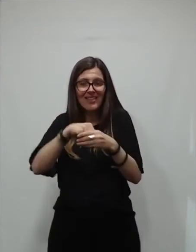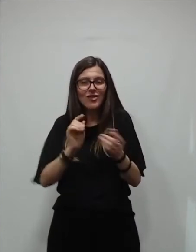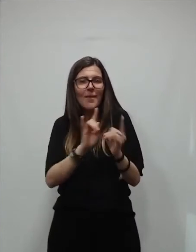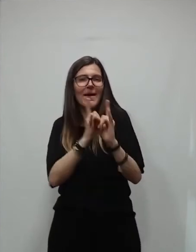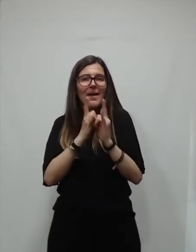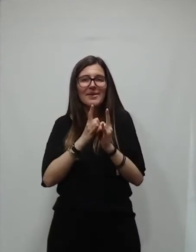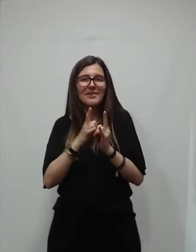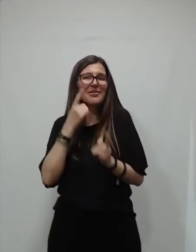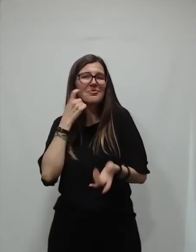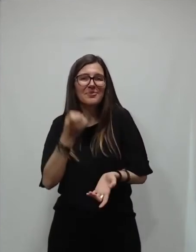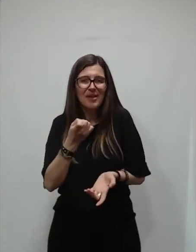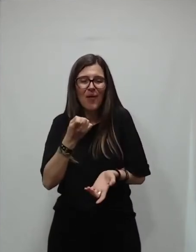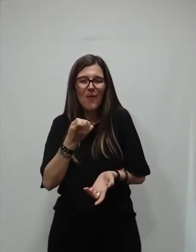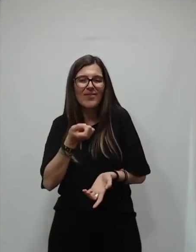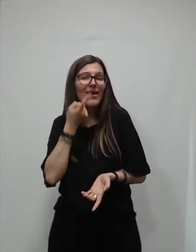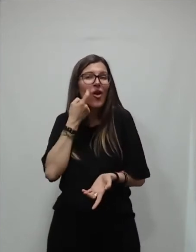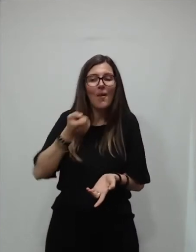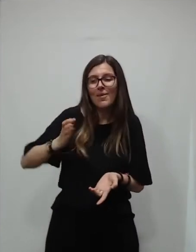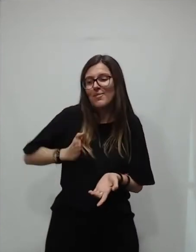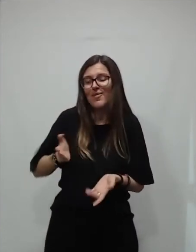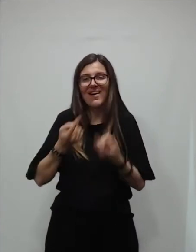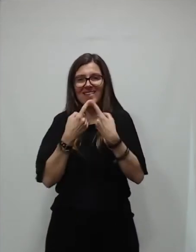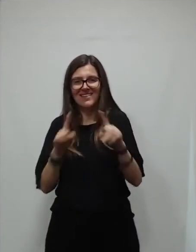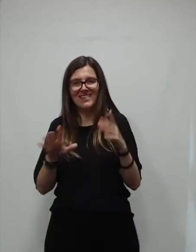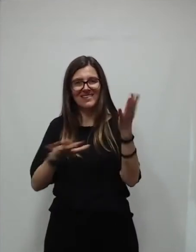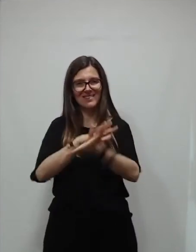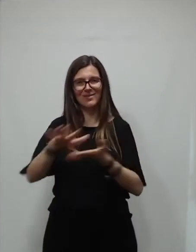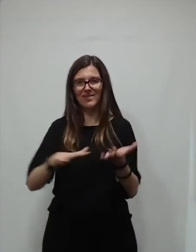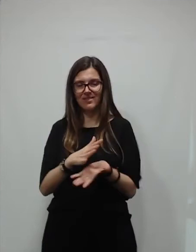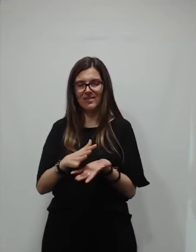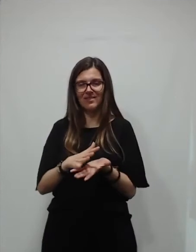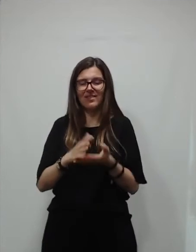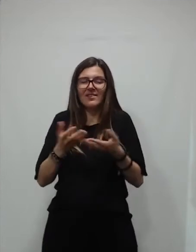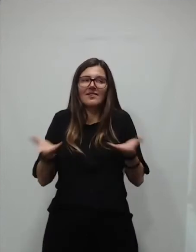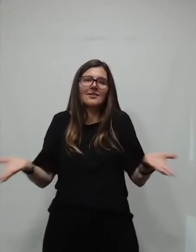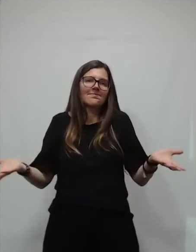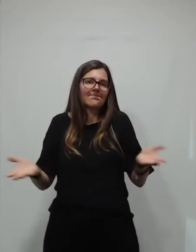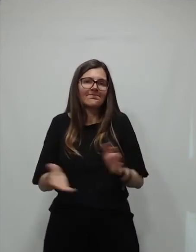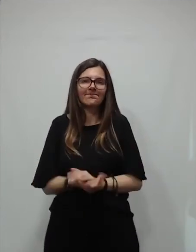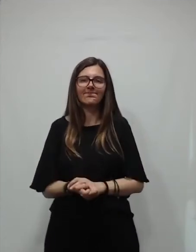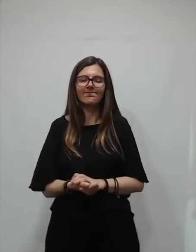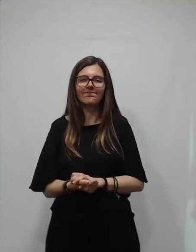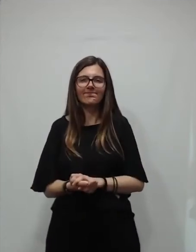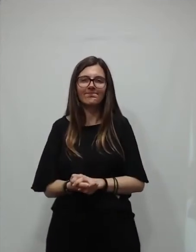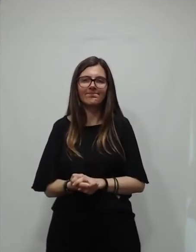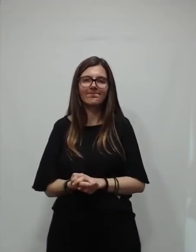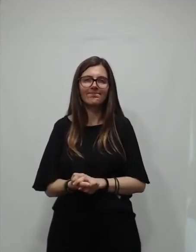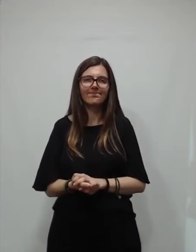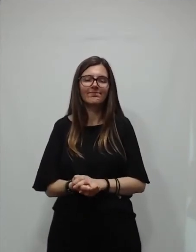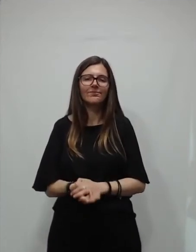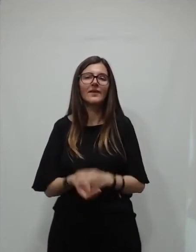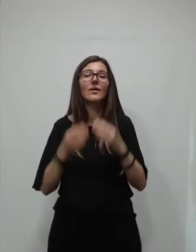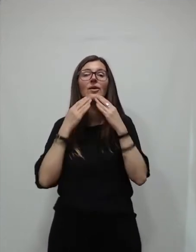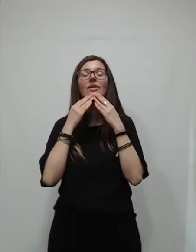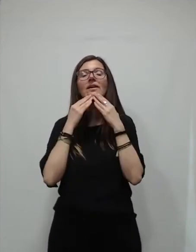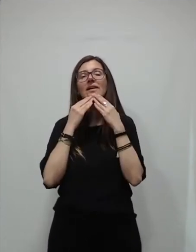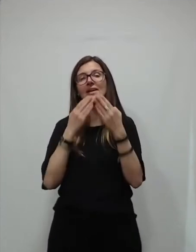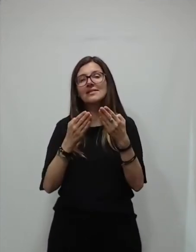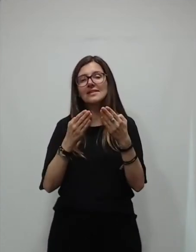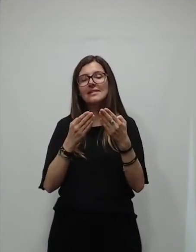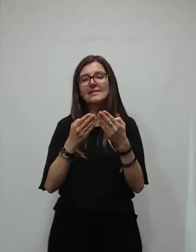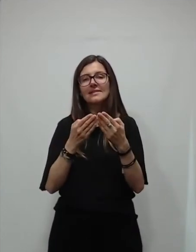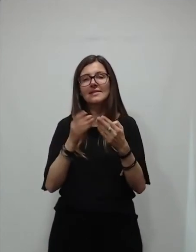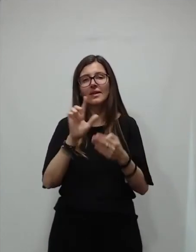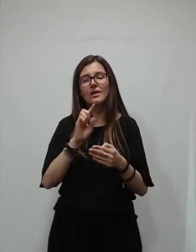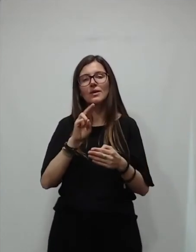Imagínense cómo puede responder la justicia ante los casos que ustedes plantean. Gracias, Lucía.